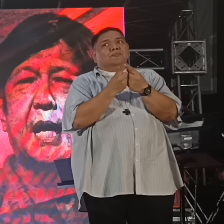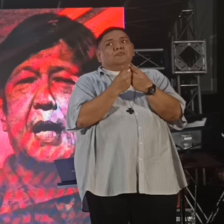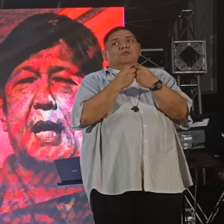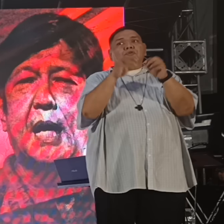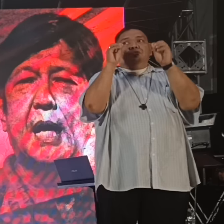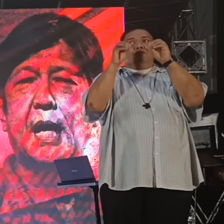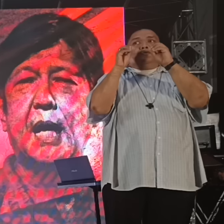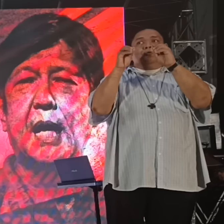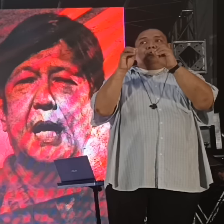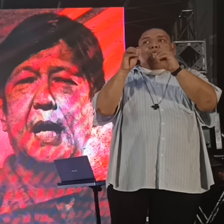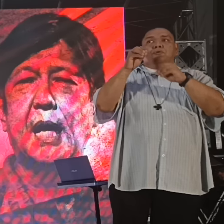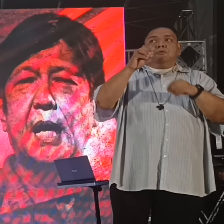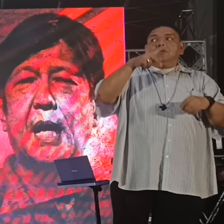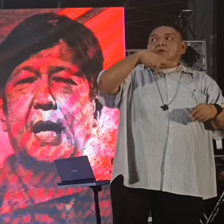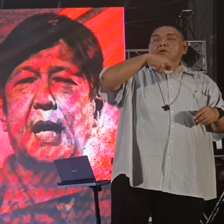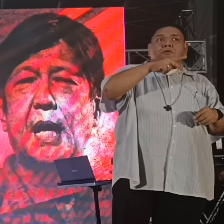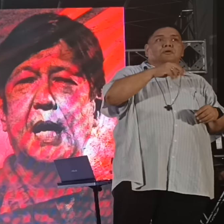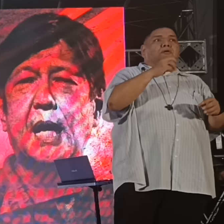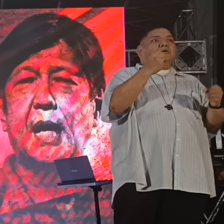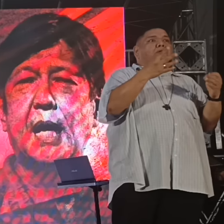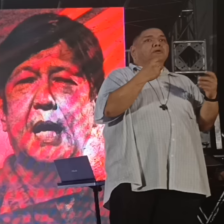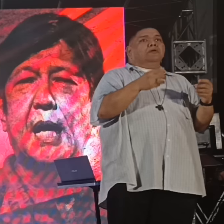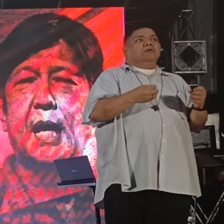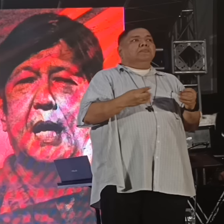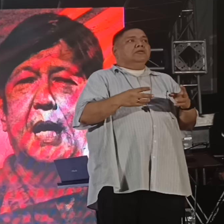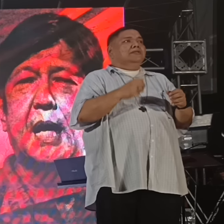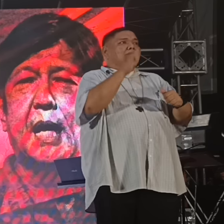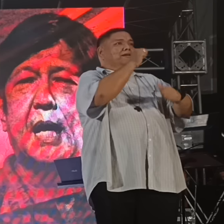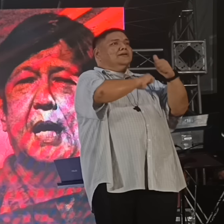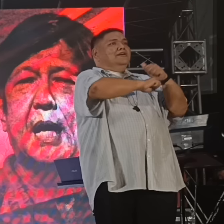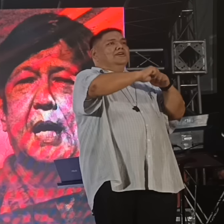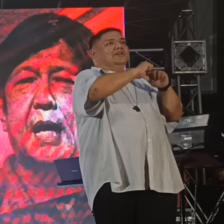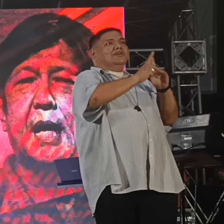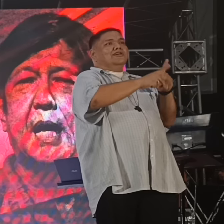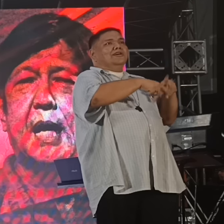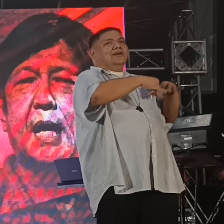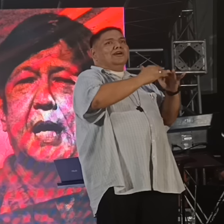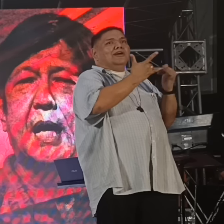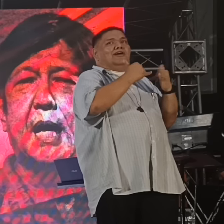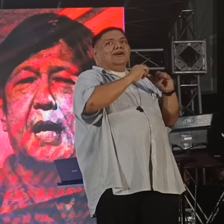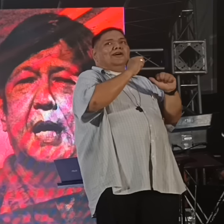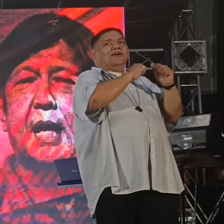PUP. PUP, Sangkatotak Aktivista. Kami yung mga nagtuturo doon.